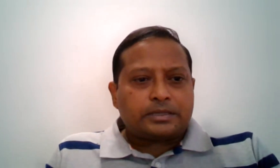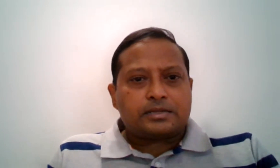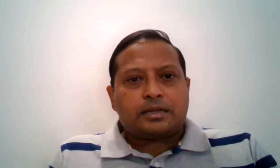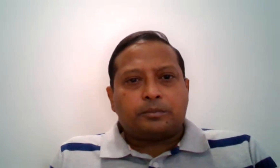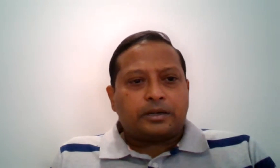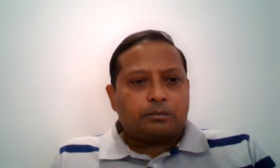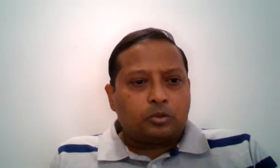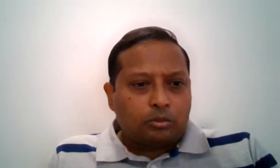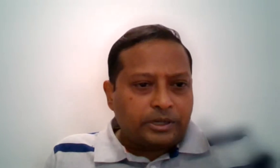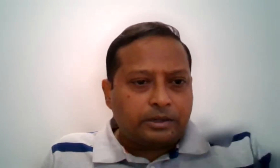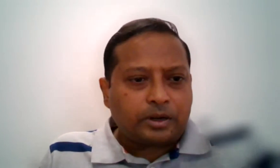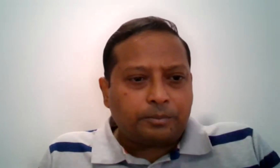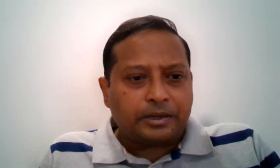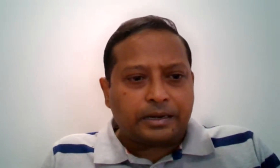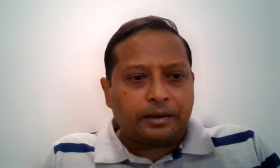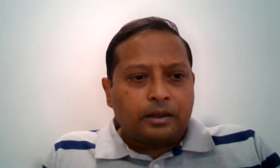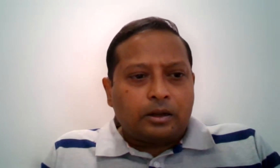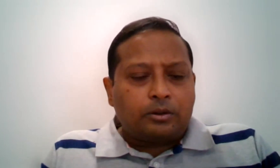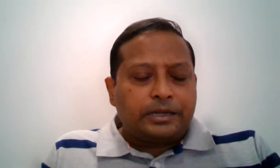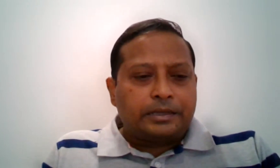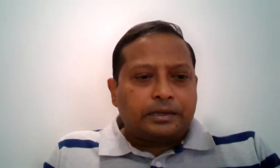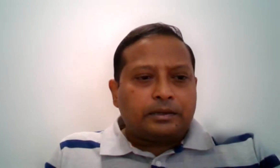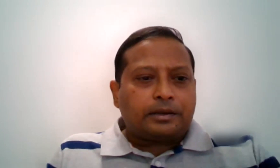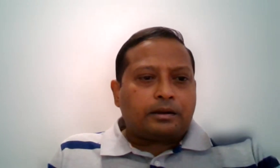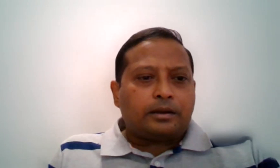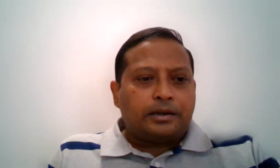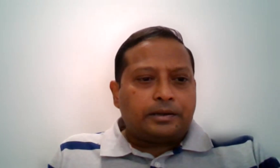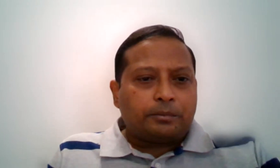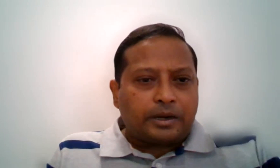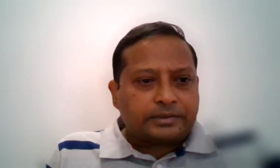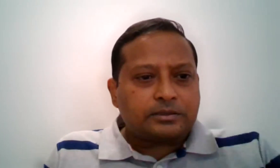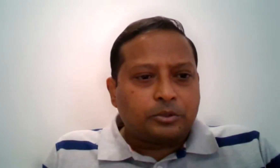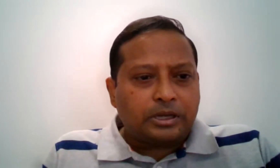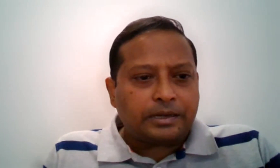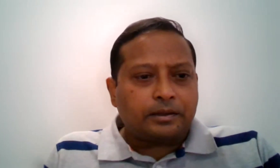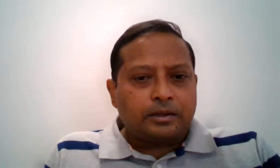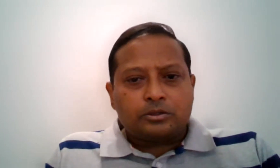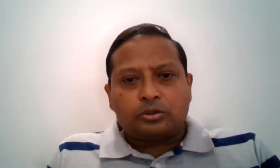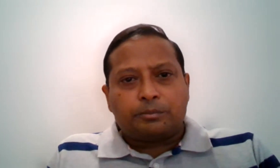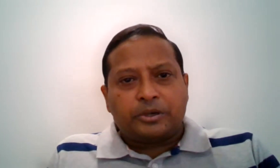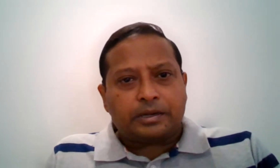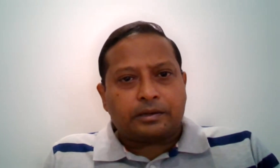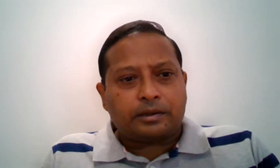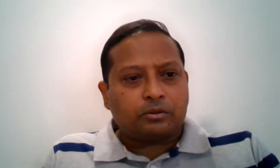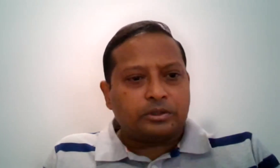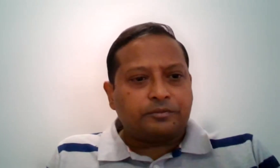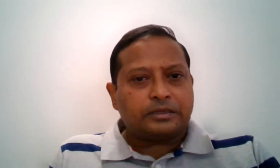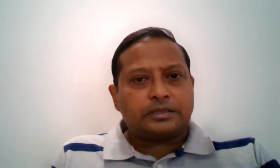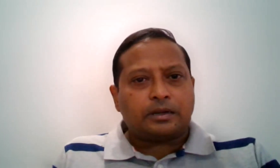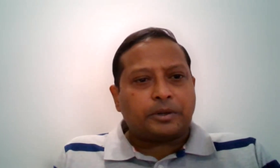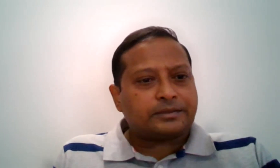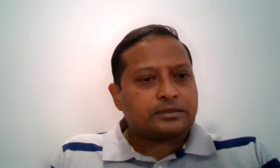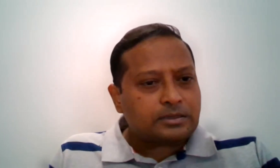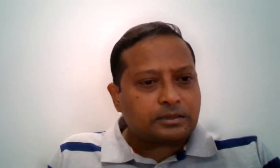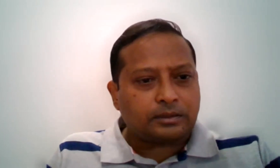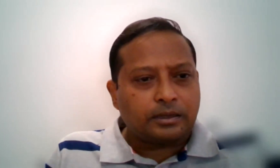रहे हैं, साथ साथ में अगर हम 2 मिनट वहां पे लगाए और ये देखे कि क्या ये ATM एक्सेसिबल है, सुगम्य है, क्या कोई दिव्यांगजन